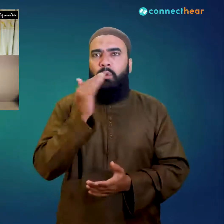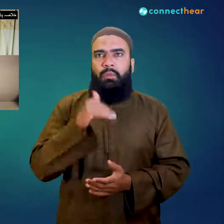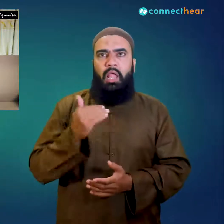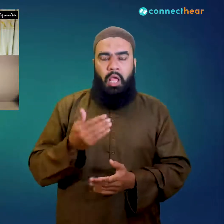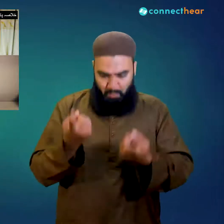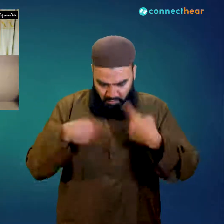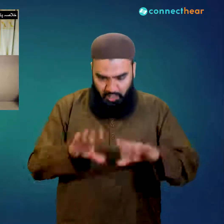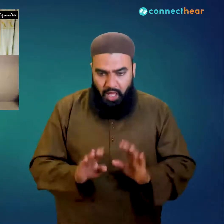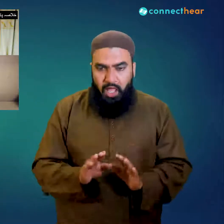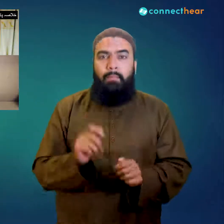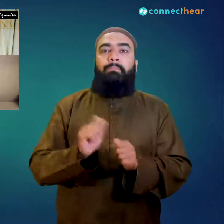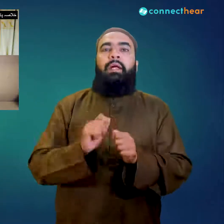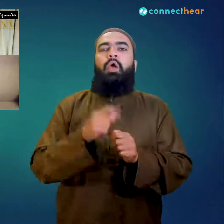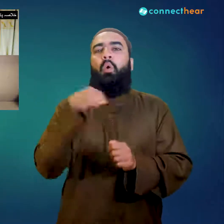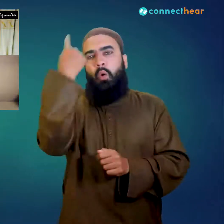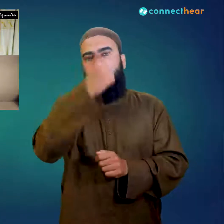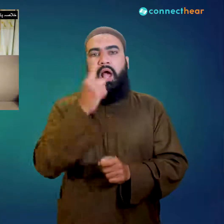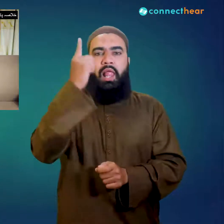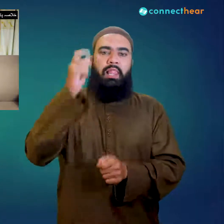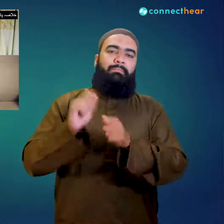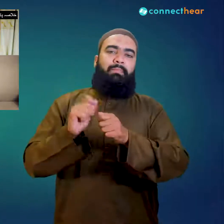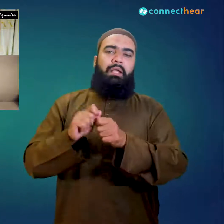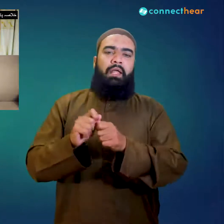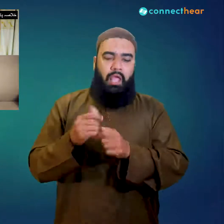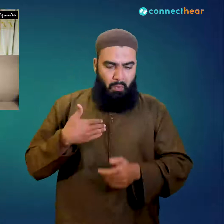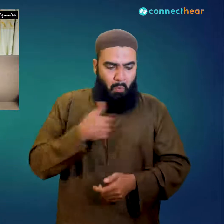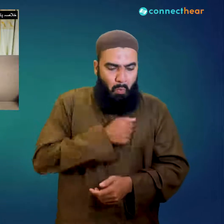اور تشفی پیدا کر دیتا ہے۔